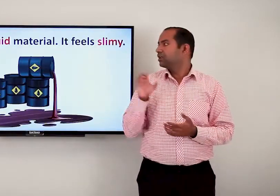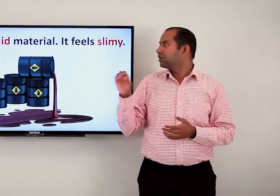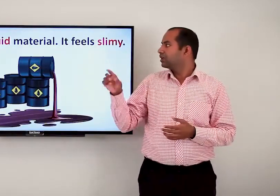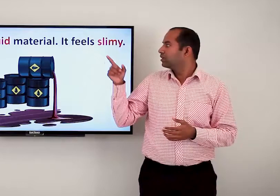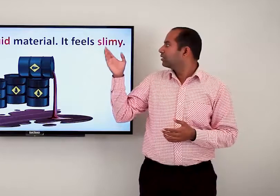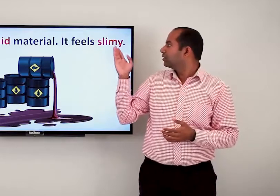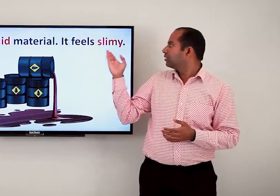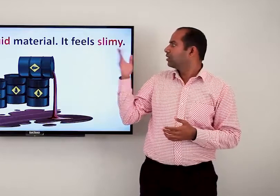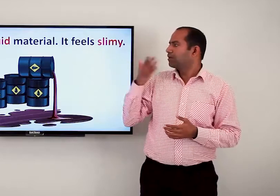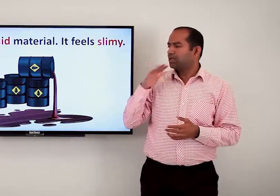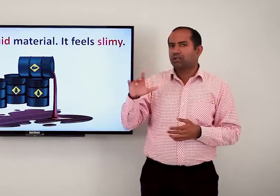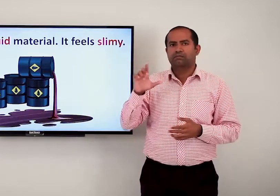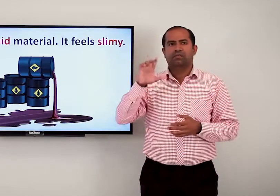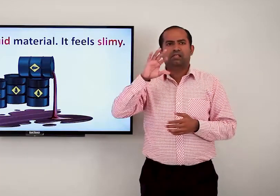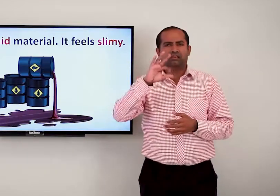تیل ایک چکناہٹ والا مادہ ہے۔